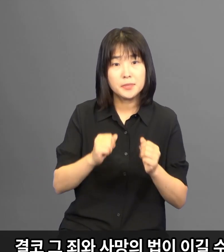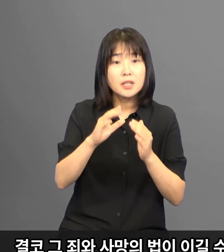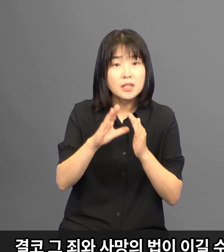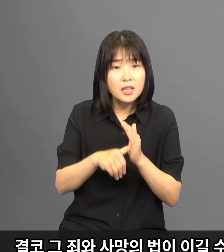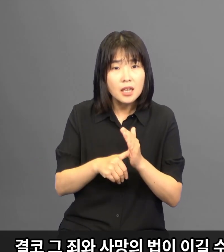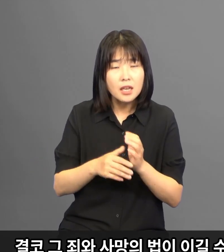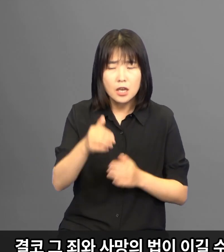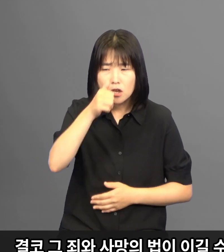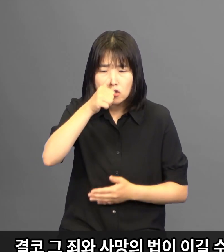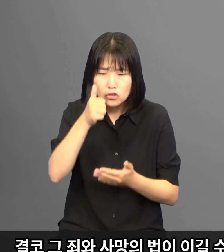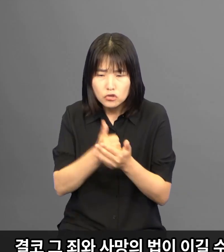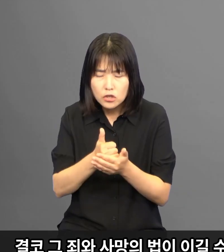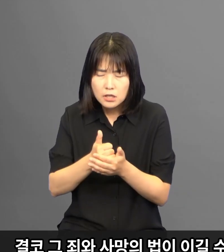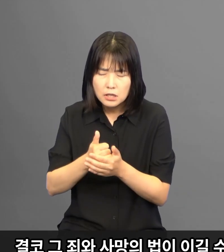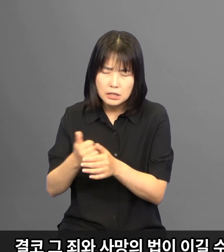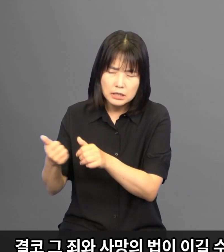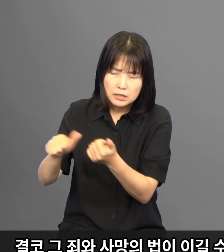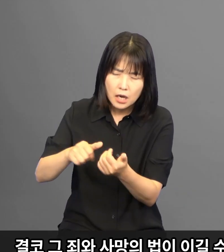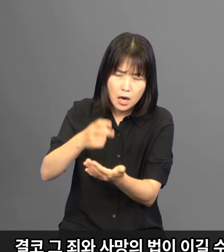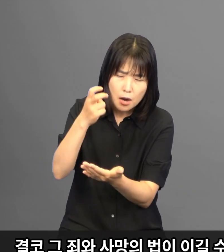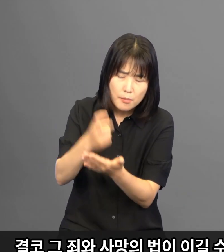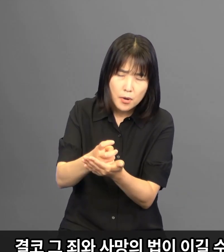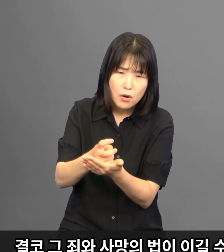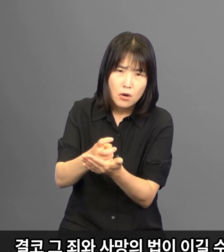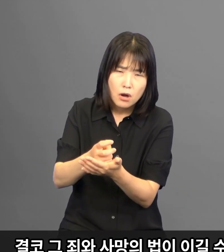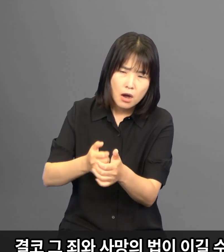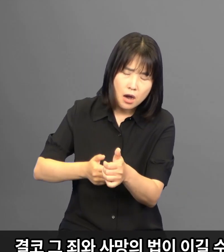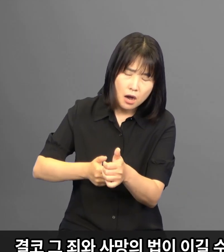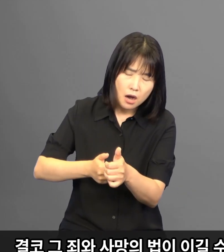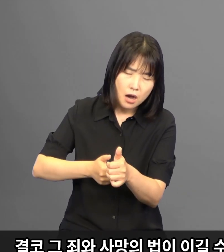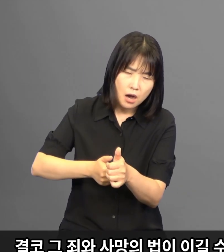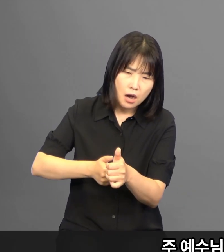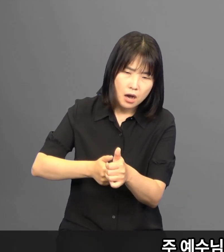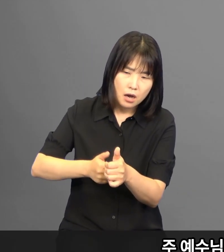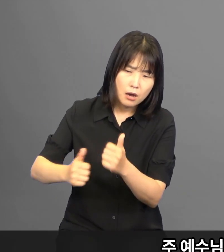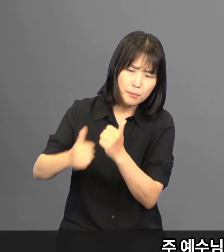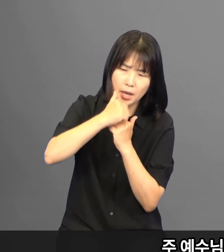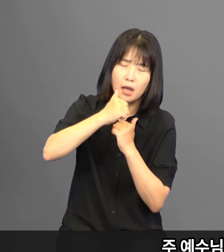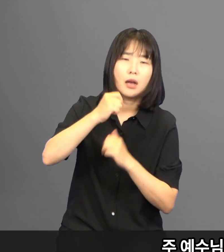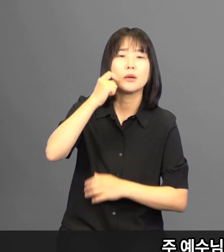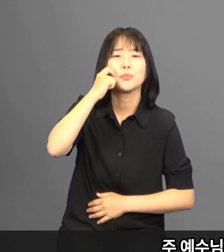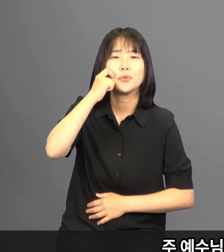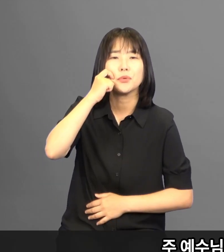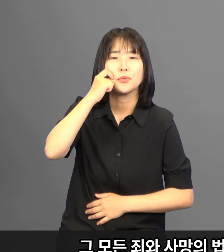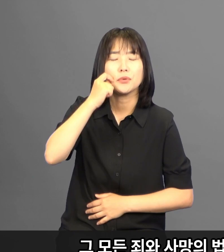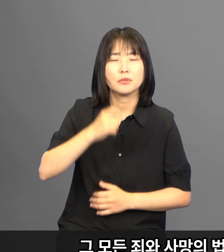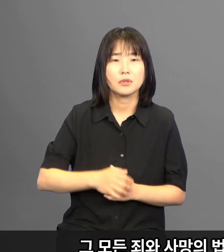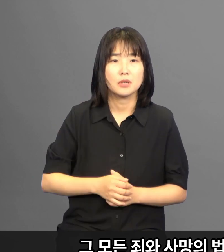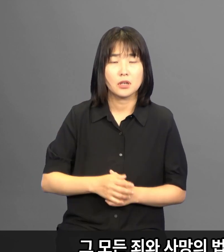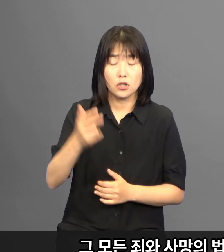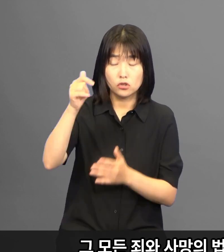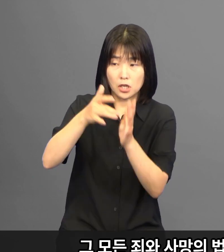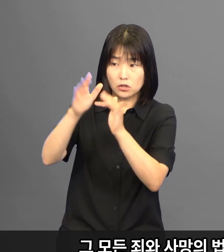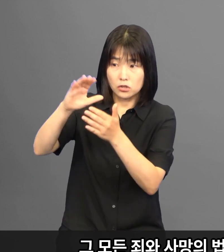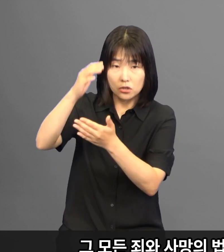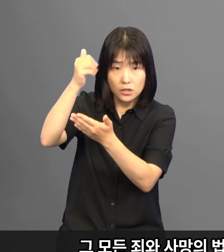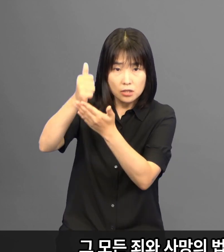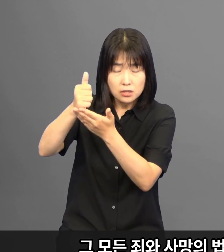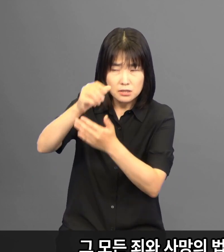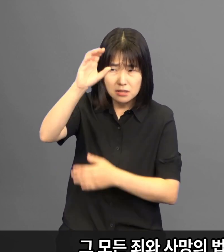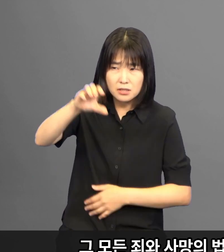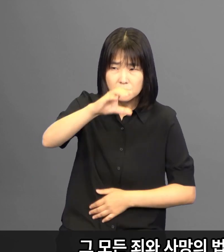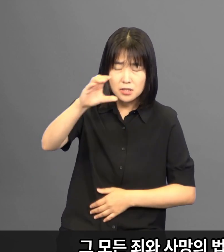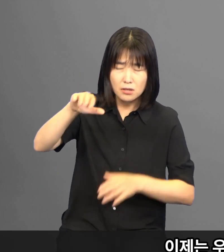그 죄와 사망의 법이 이길 수가 없다는 사실을 믿으시길 축복합니다. 주 예수님께서 십자가에서 그 모든 죄와 사망의 법을